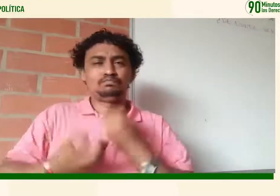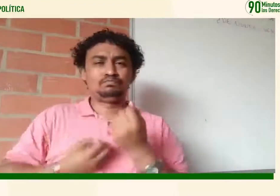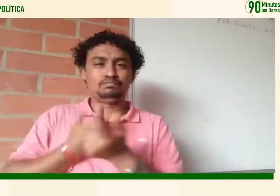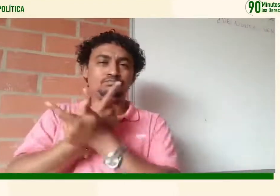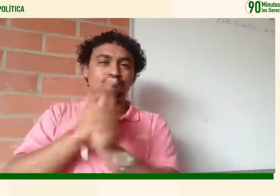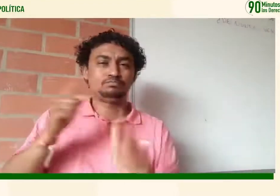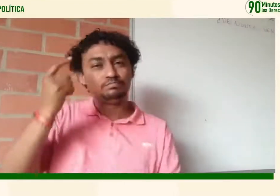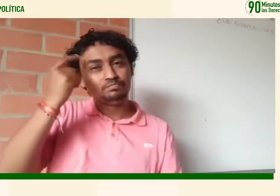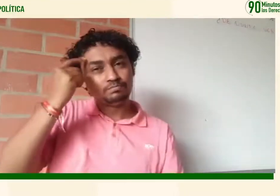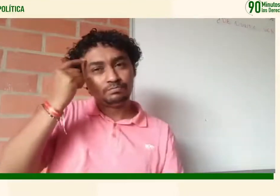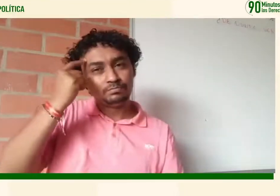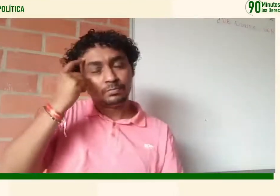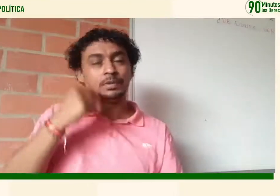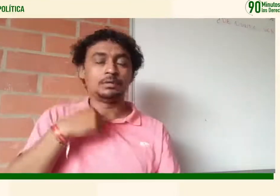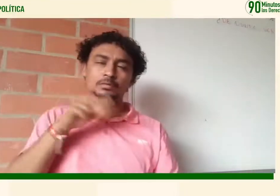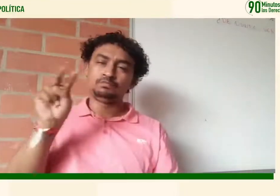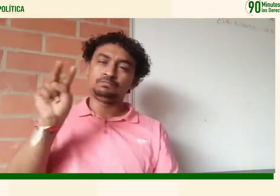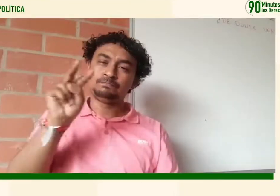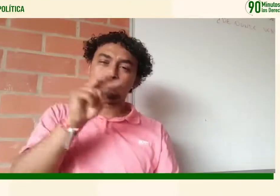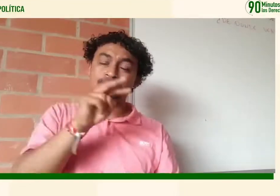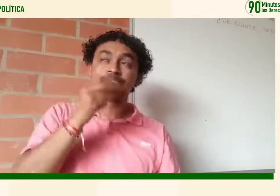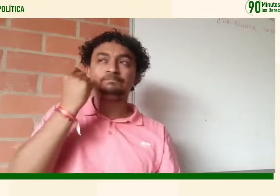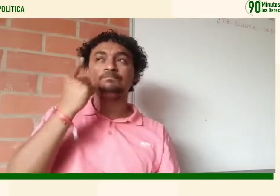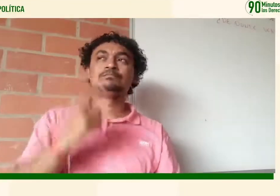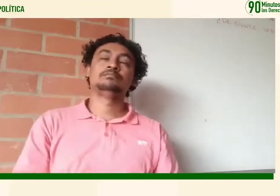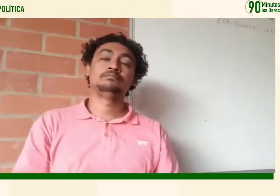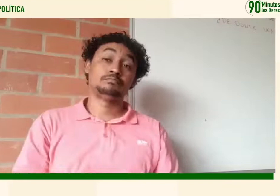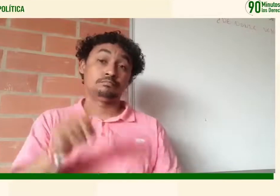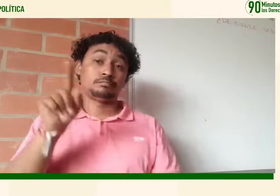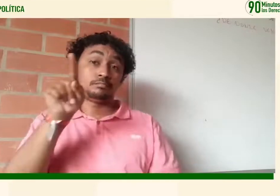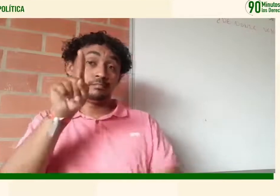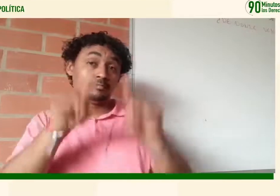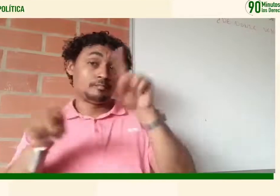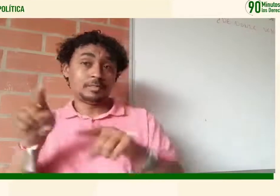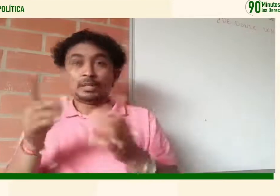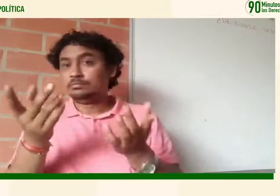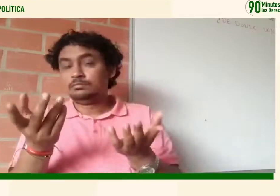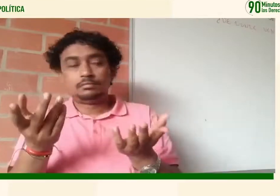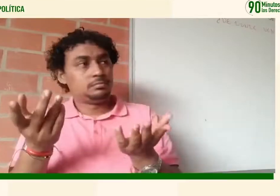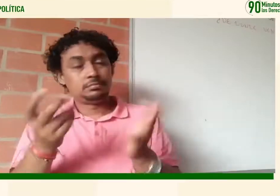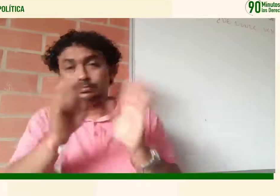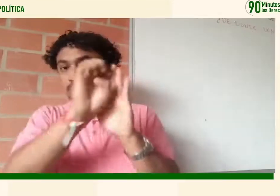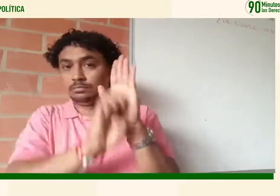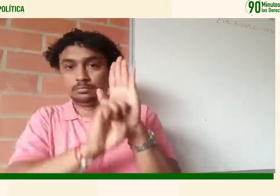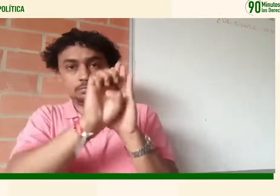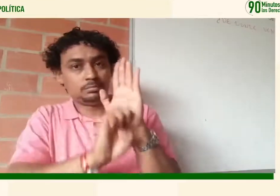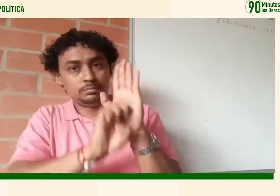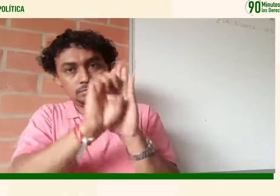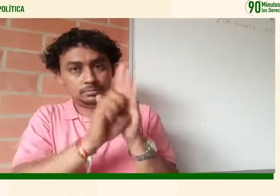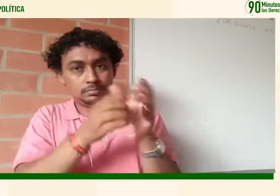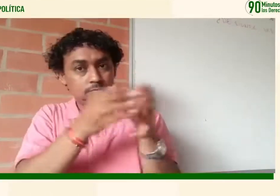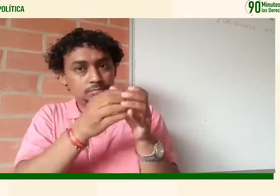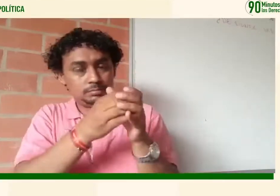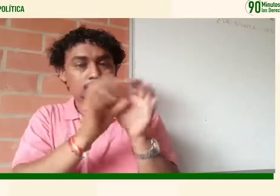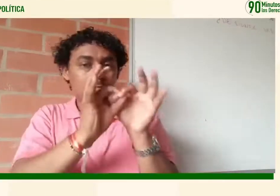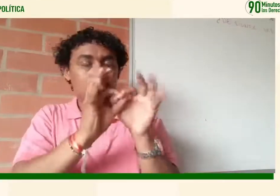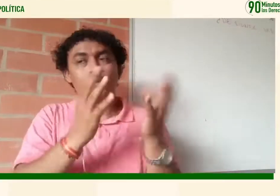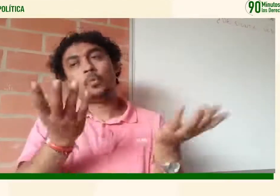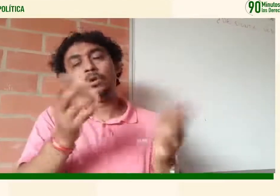como personas sordas cada uno es libre de opinar de pensar lo que quiera algunos dicen que en los estatutos de las